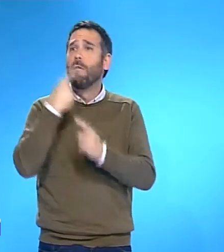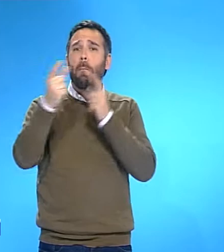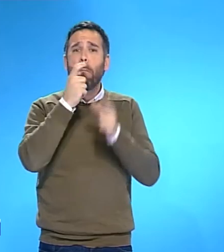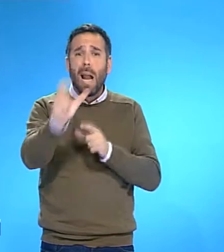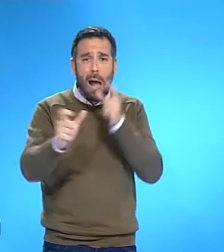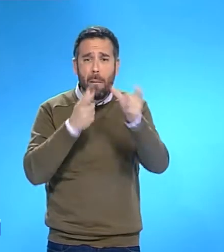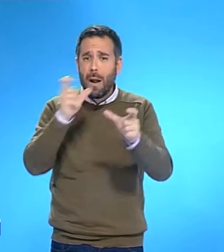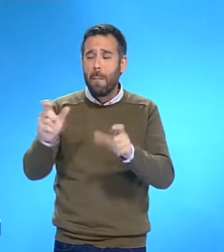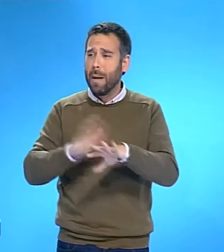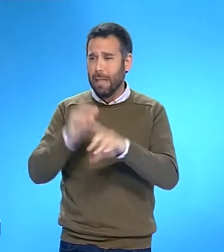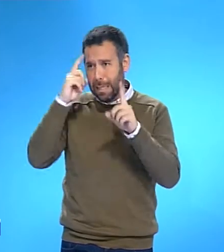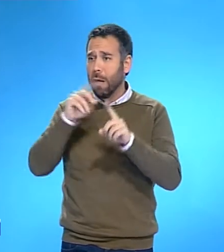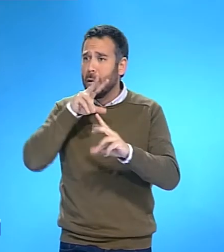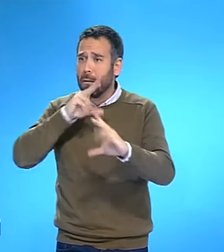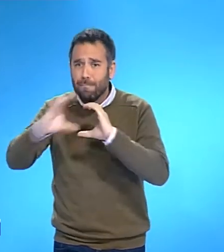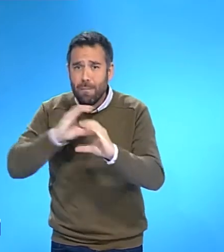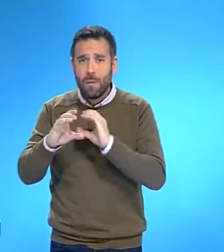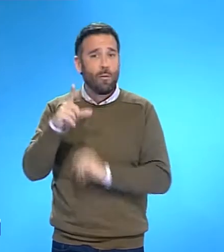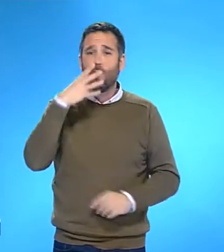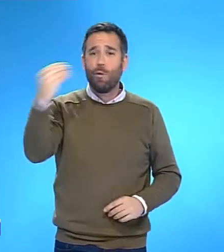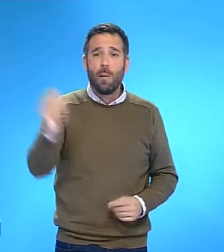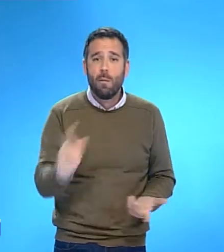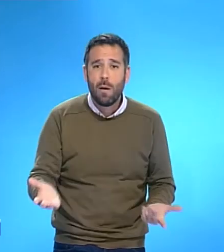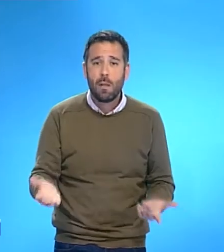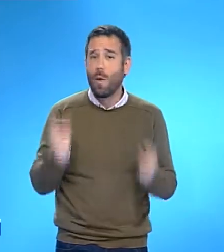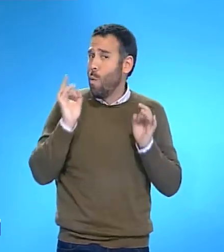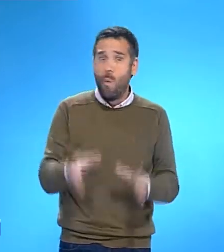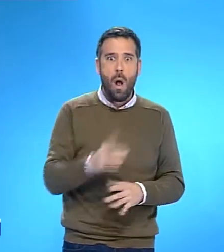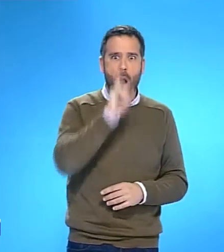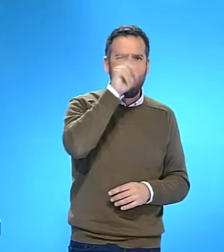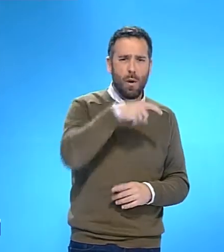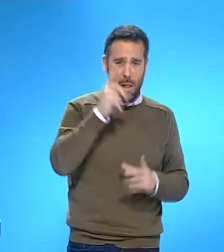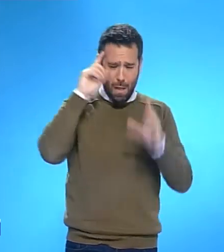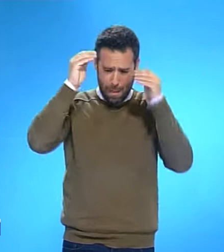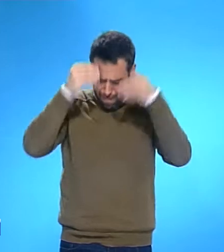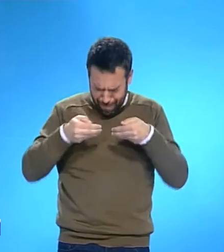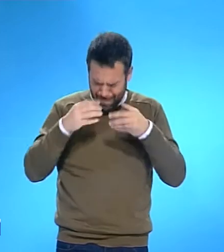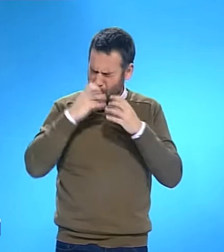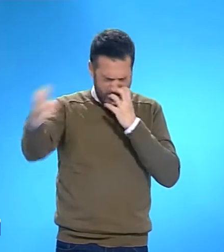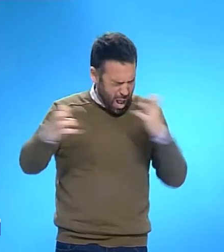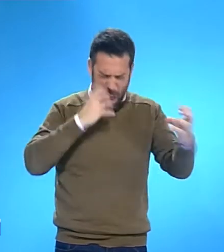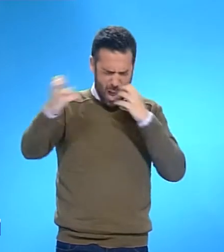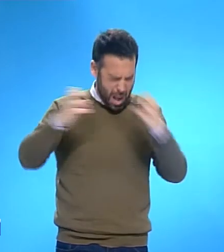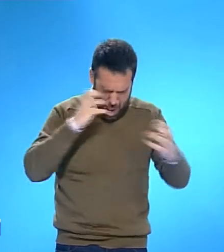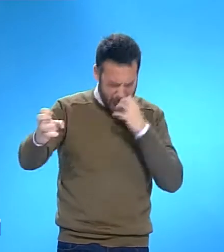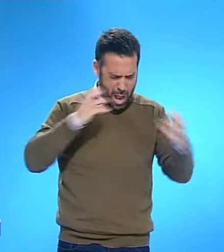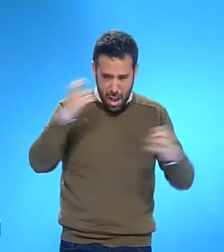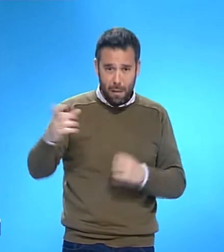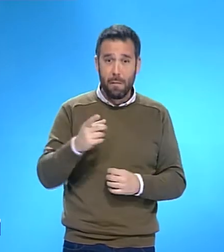pasaba muchas veces en el colegio. Decía palabras a los niños para hacerse entender, pero no le comprendían. Entonces cerraba los ojos y